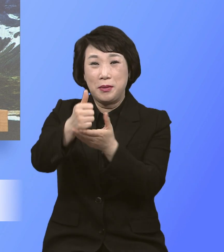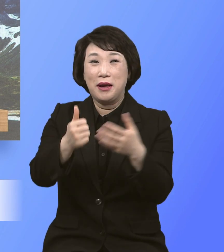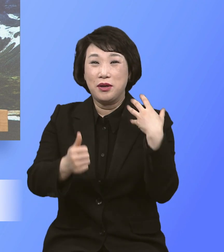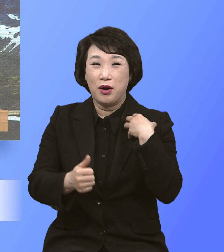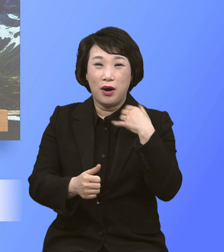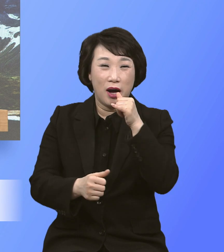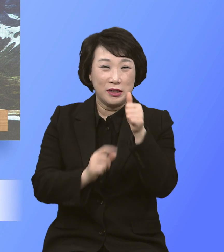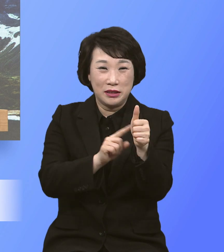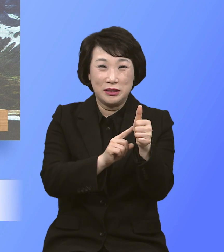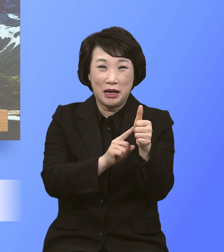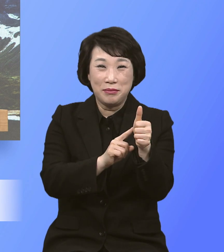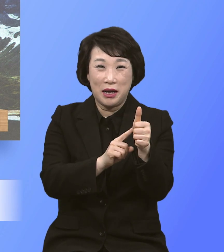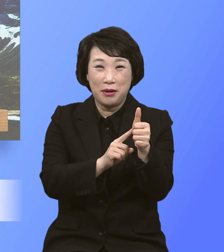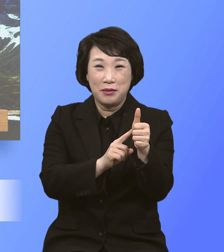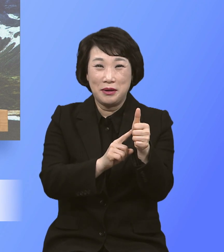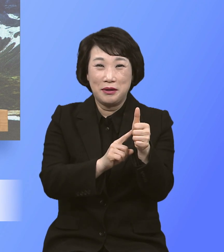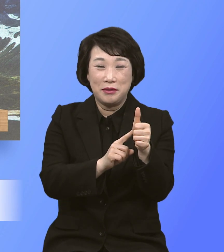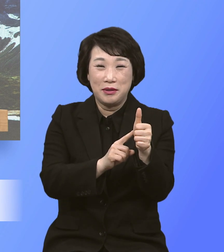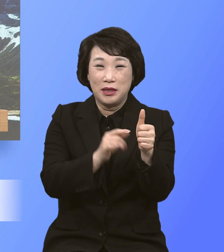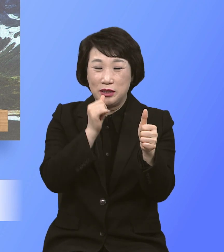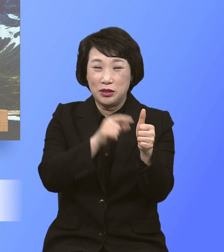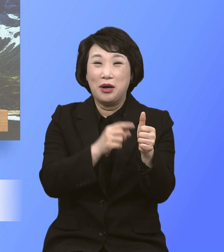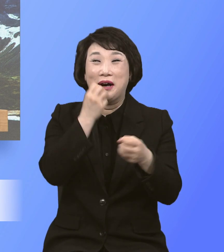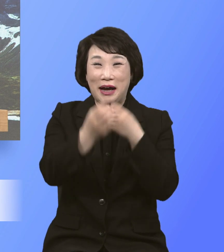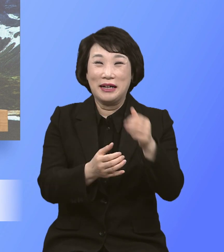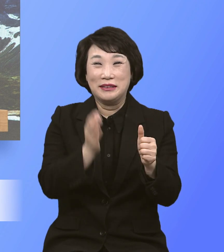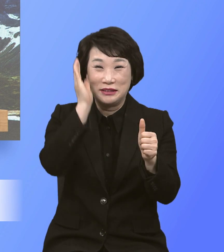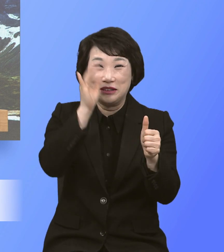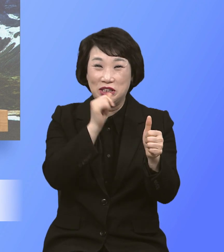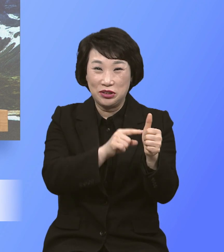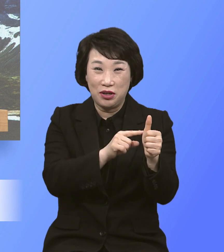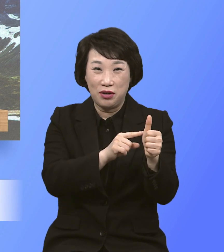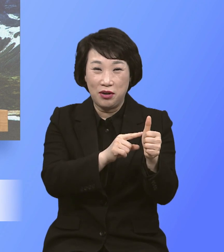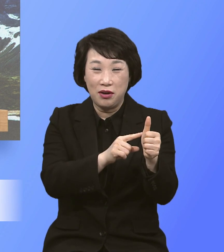했던 배우가 그러잖아요. 간증해 뭐라고